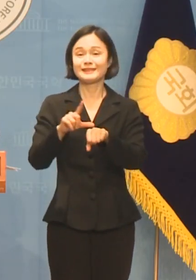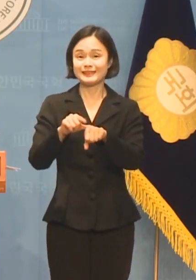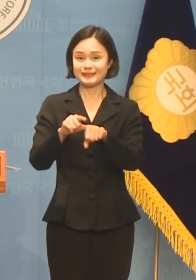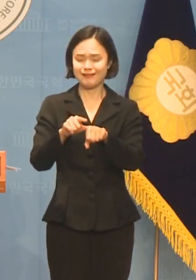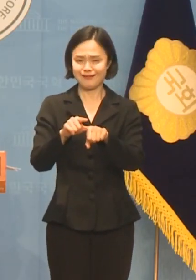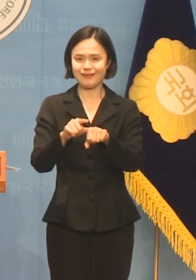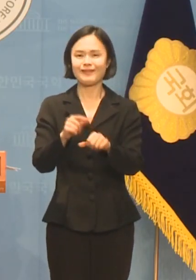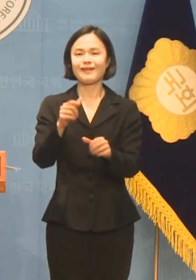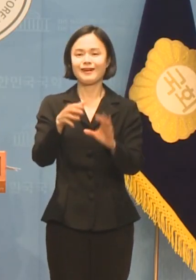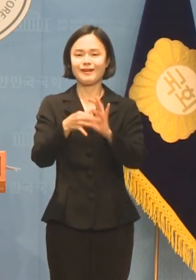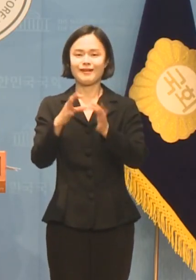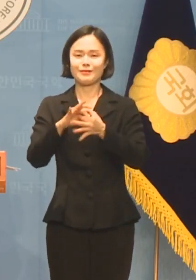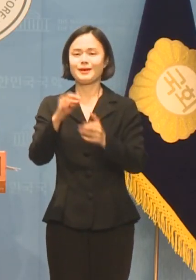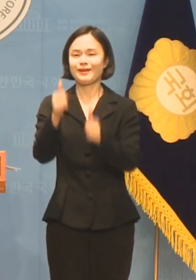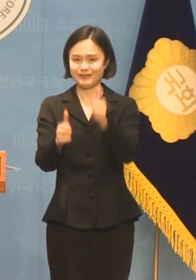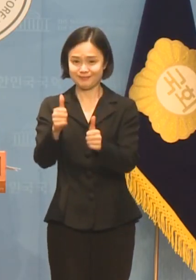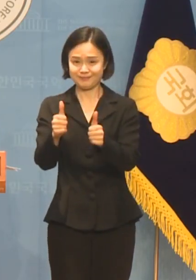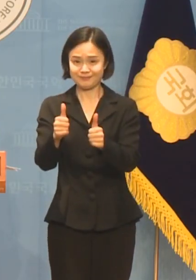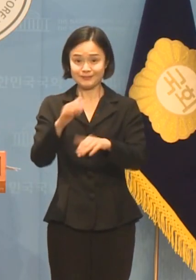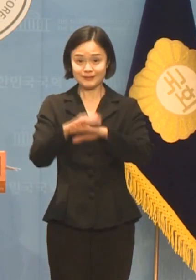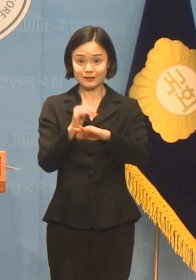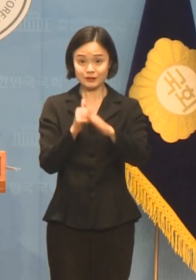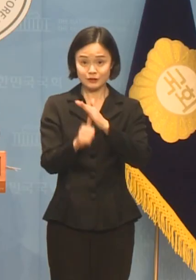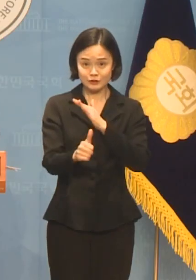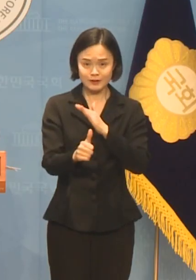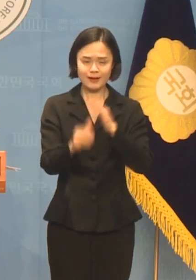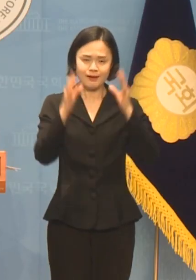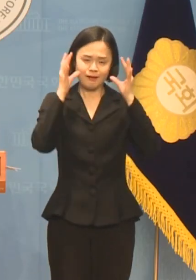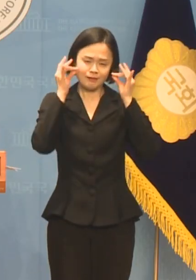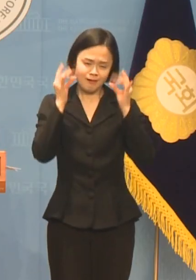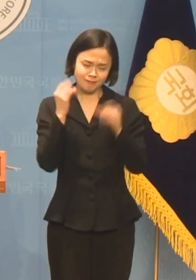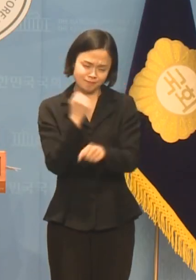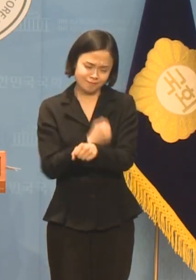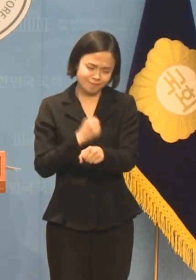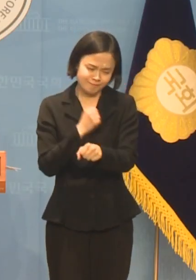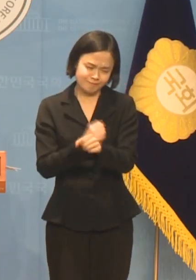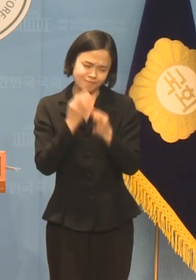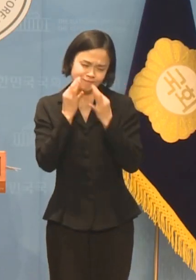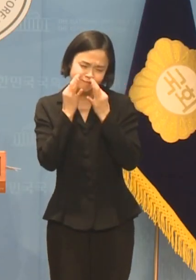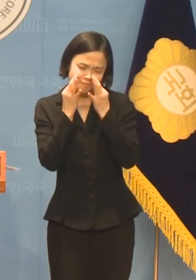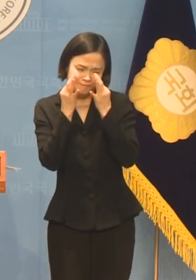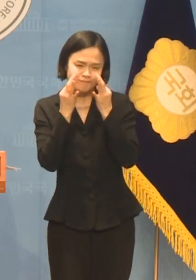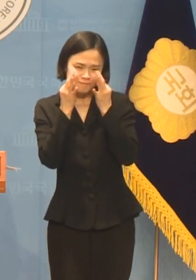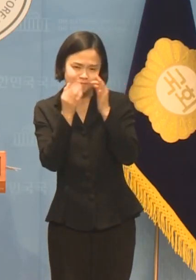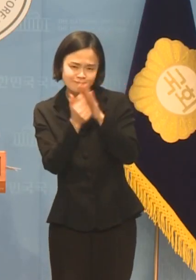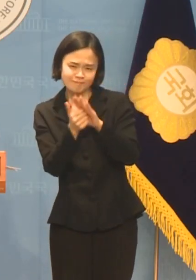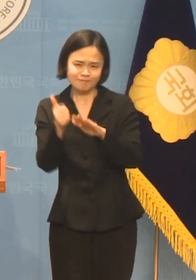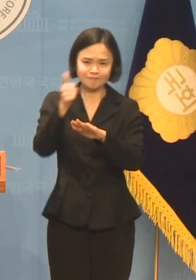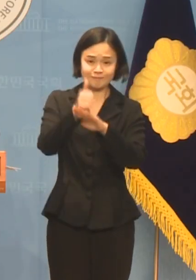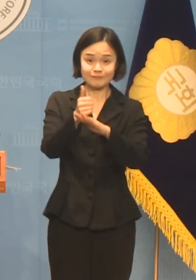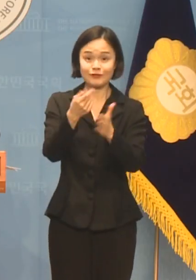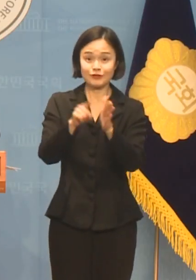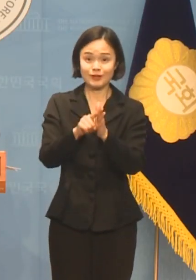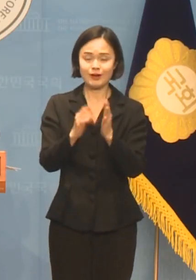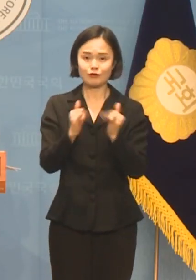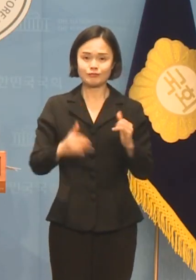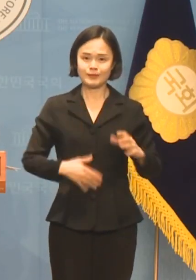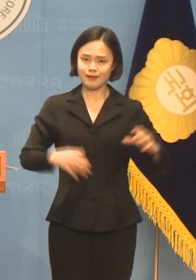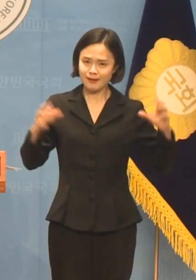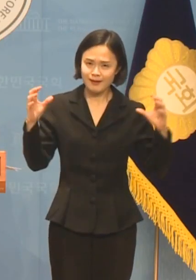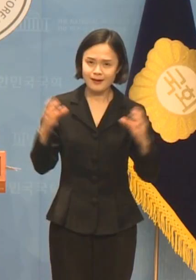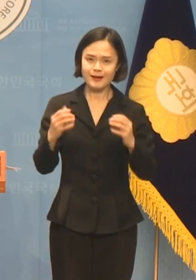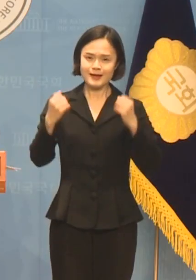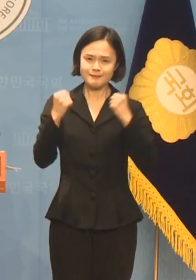노력이 빛낼 무대가 될 이번 대회를 통해 전 국민이 한마음으로 응원하며